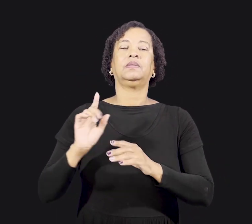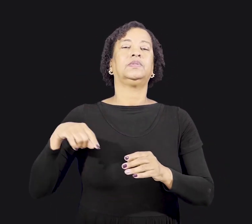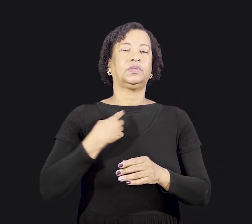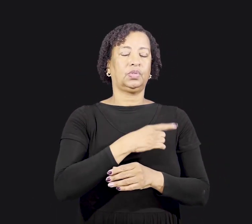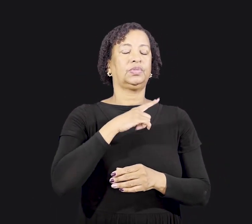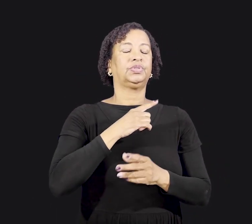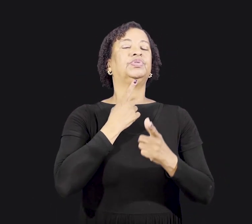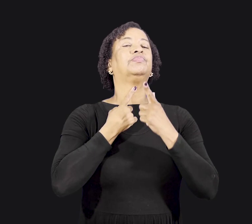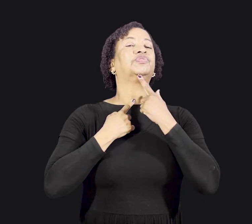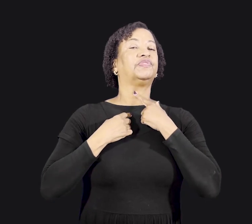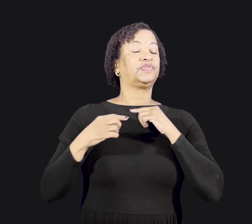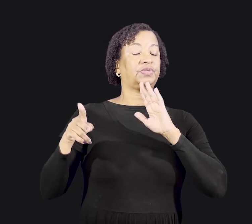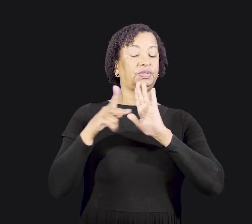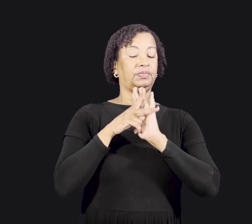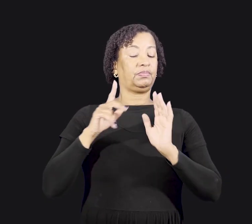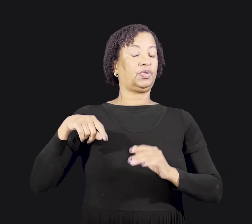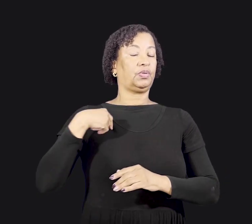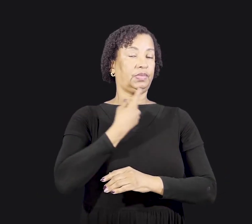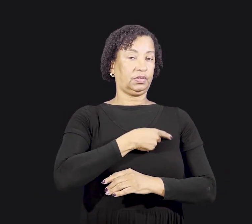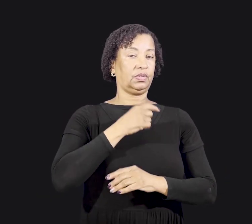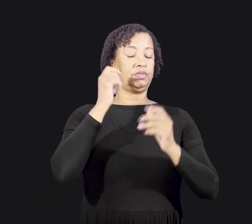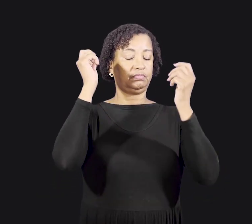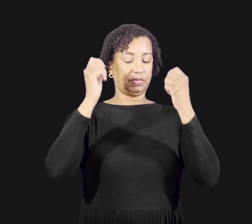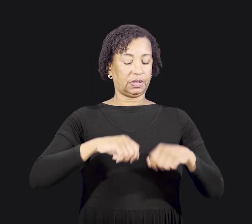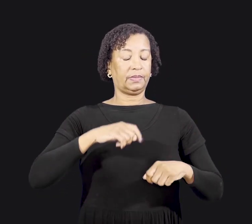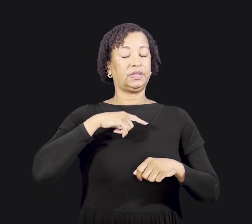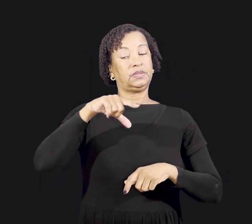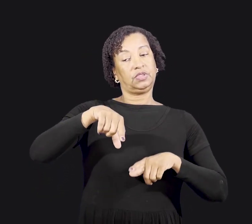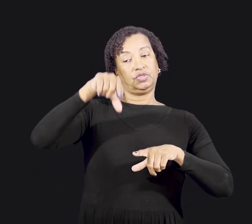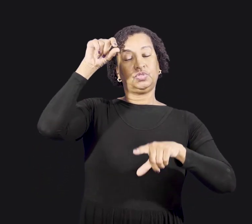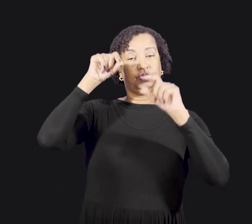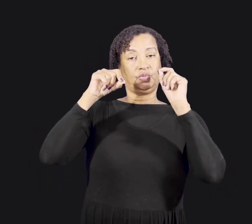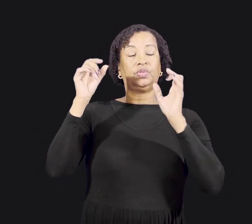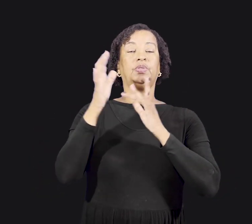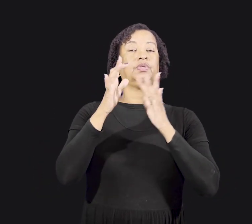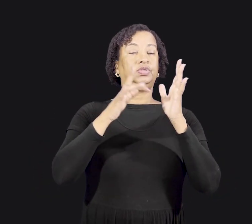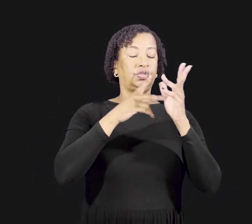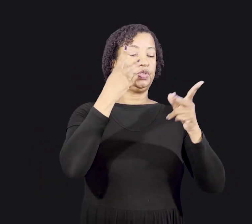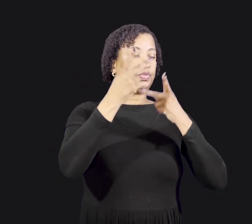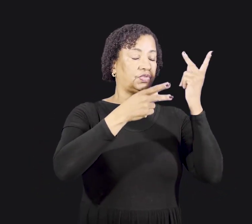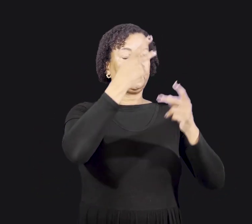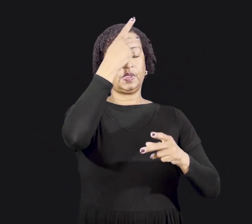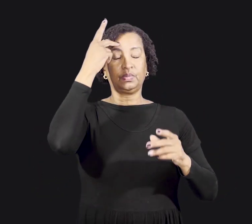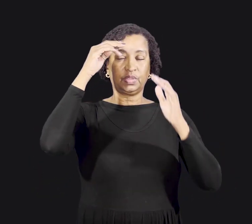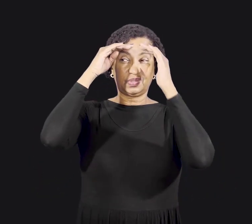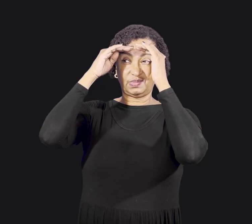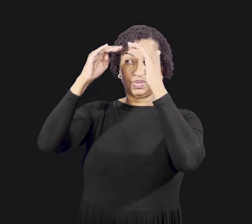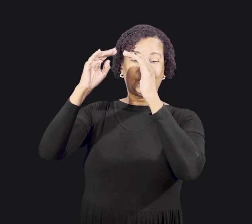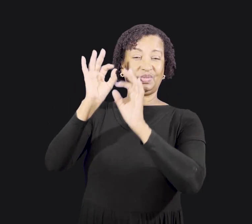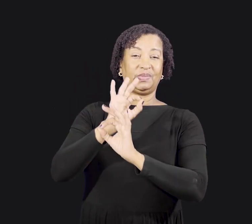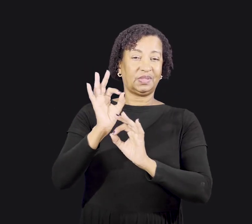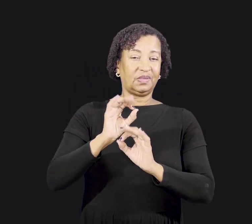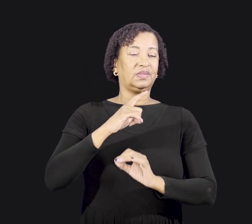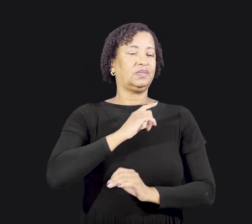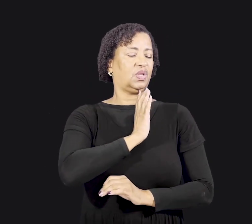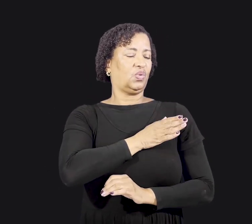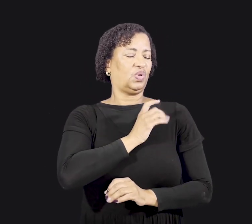nós temos a nossa vontade. Somos criaturas com capacidade de escolha. Jesus falou dessas pessoas que não obedecem e que têm coração